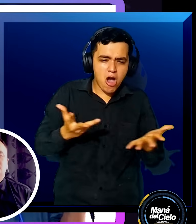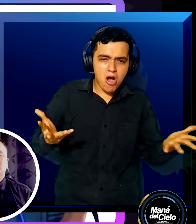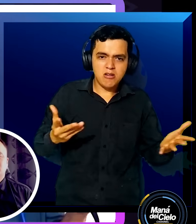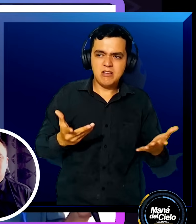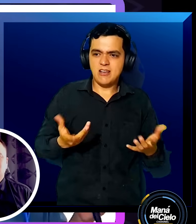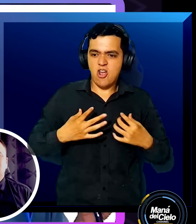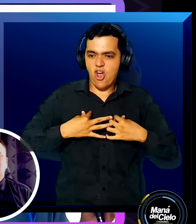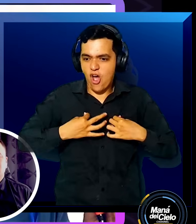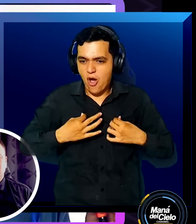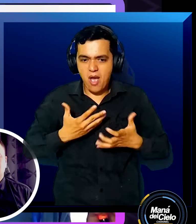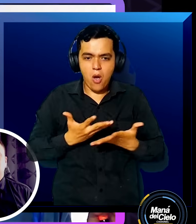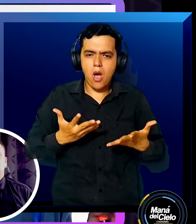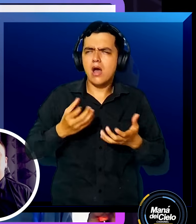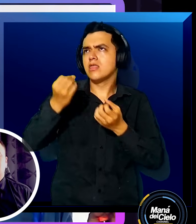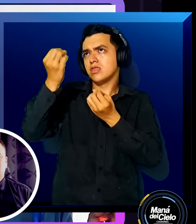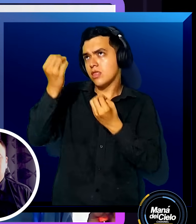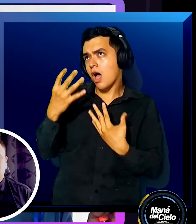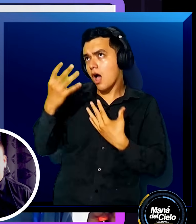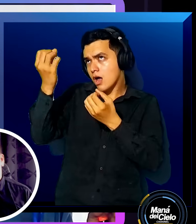hombres de poca fe.